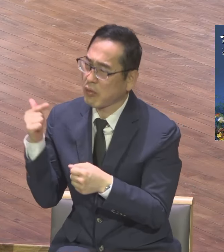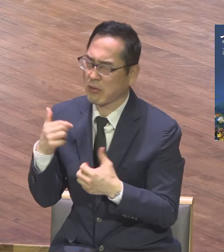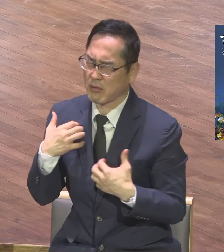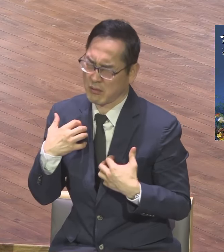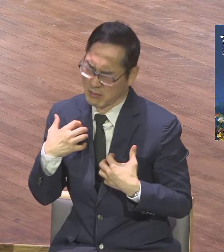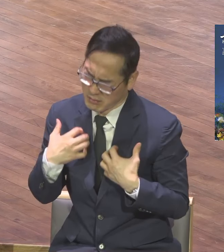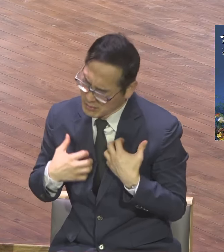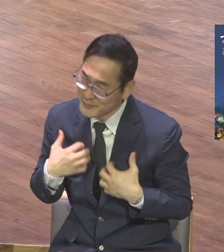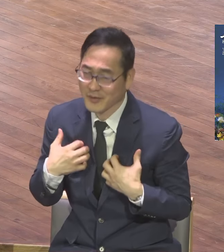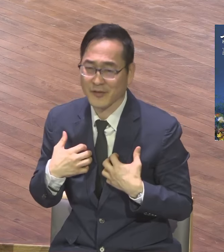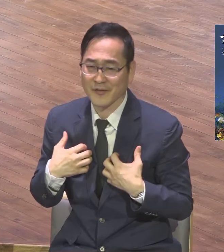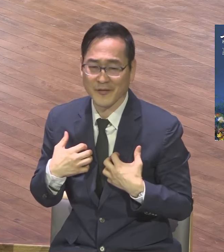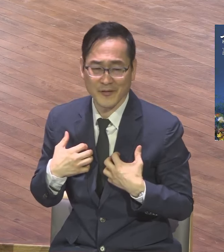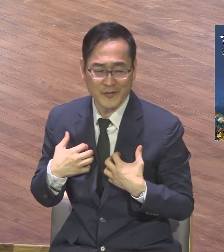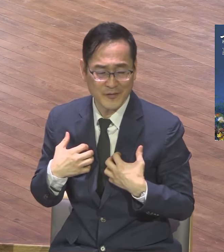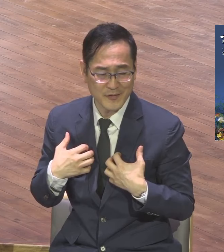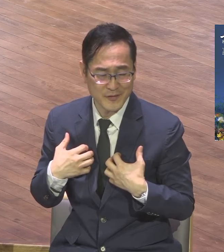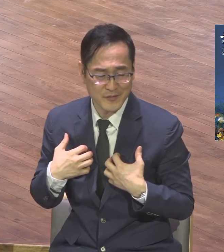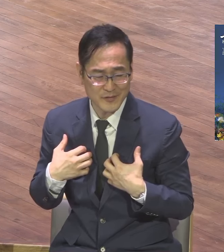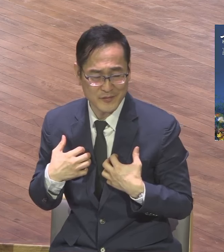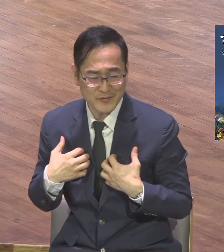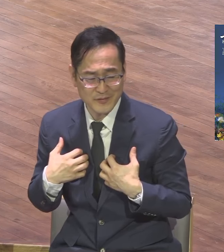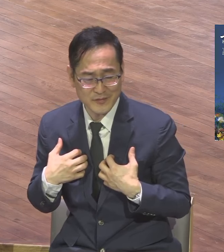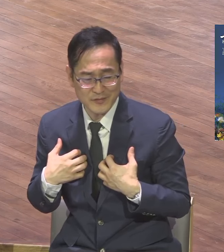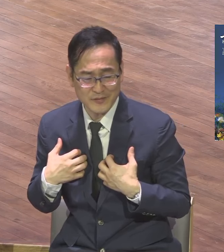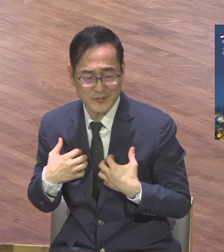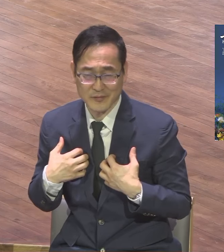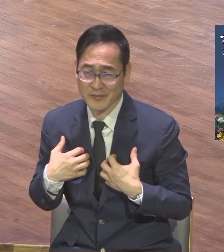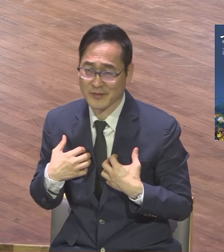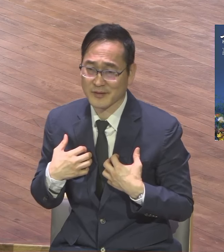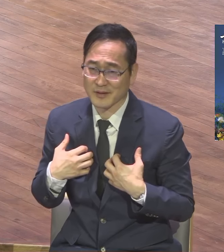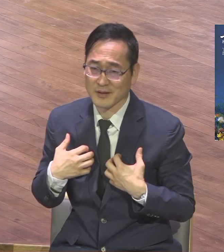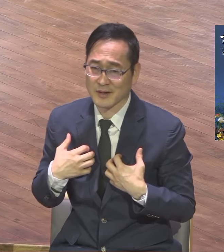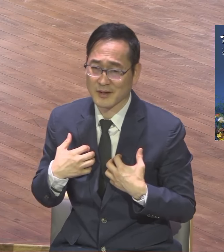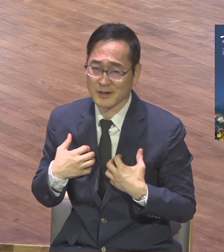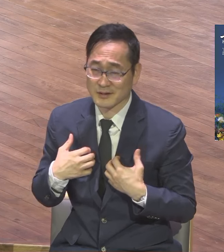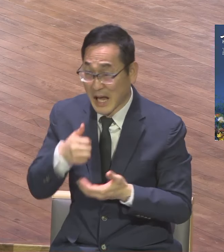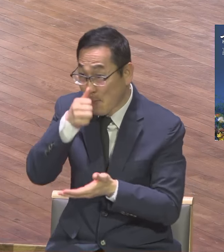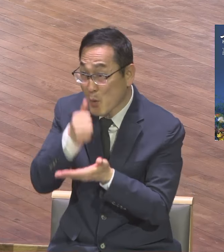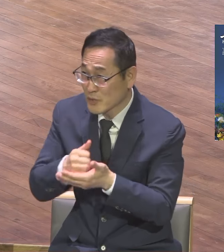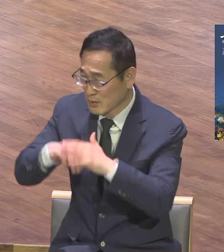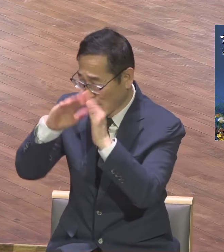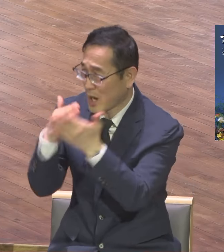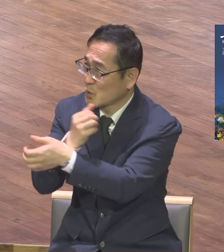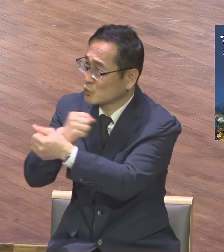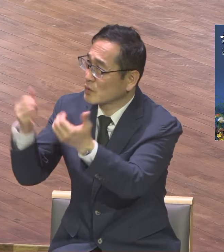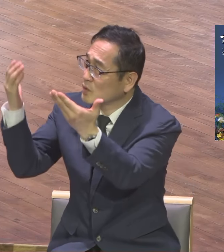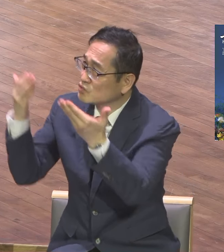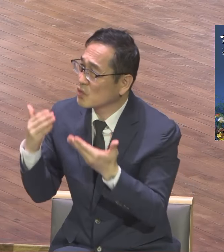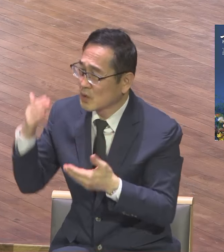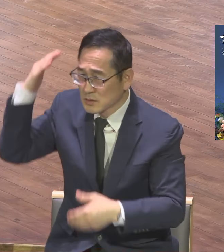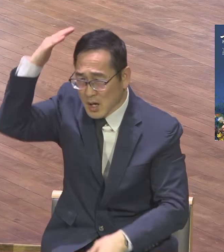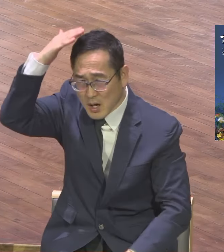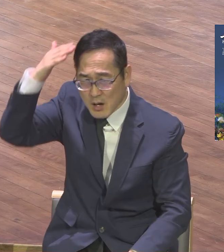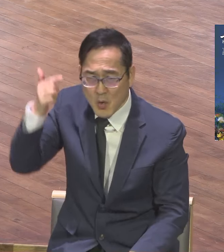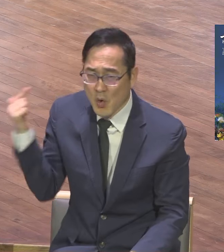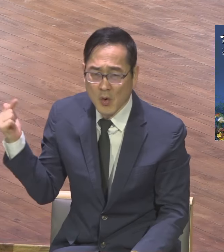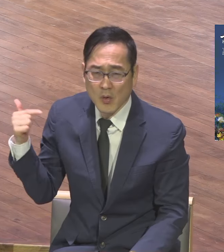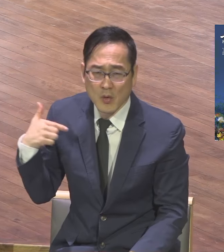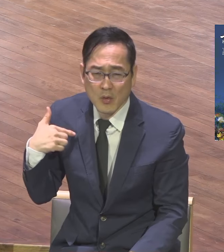내게 억만금 모든 것을 다해 사회수했기 때문에 내가 너무 사랑스러워. 내 하나님 사랑을 받았기 때문에 이 사랑을